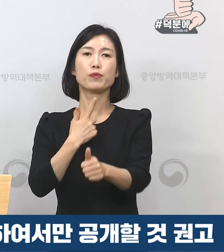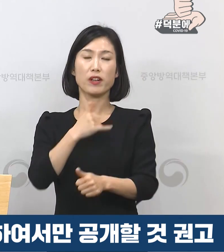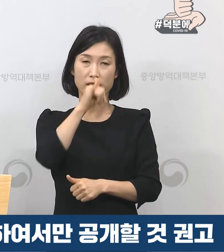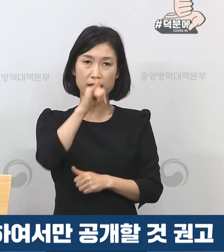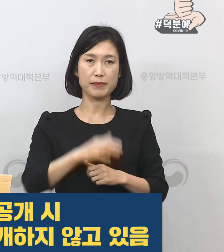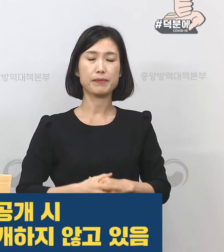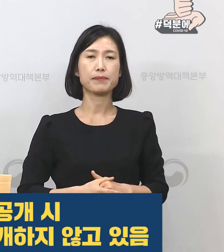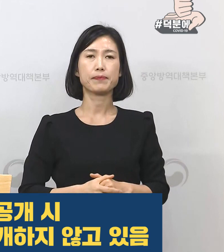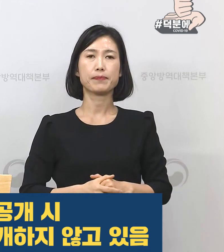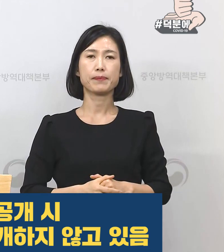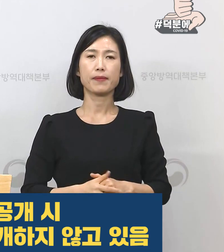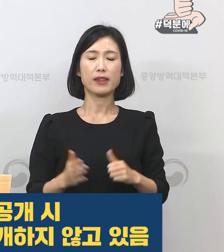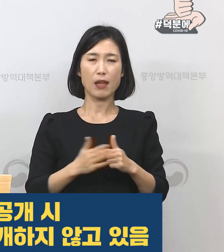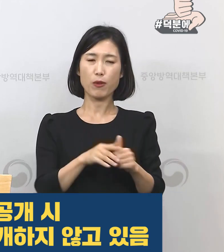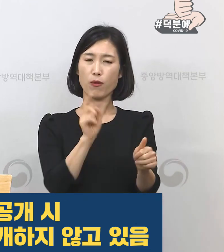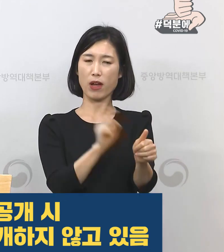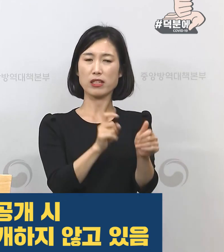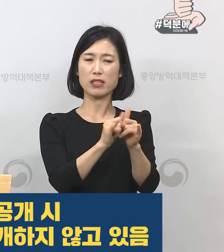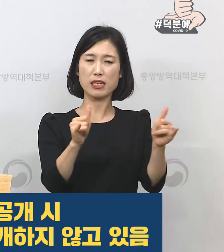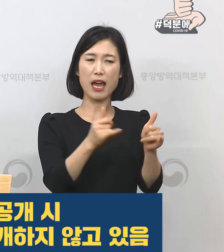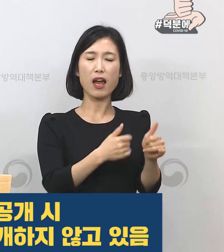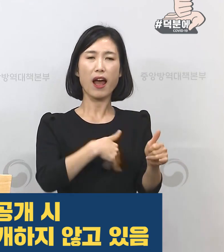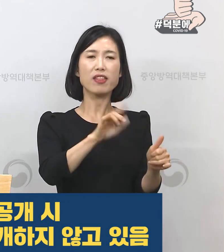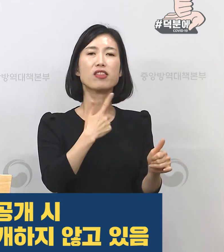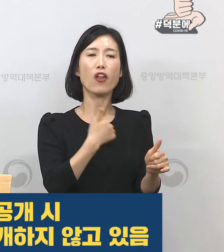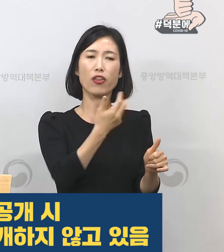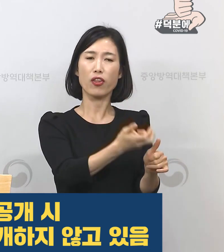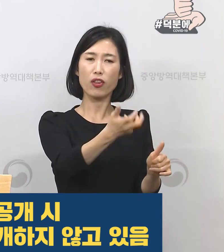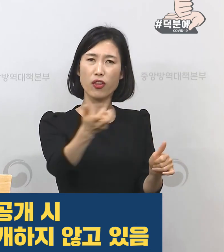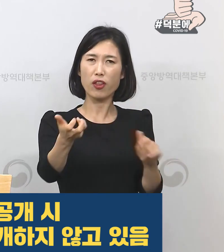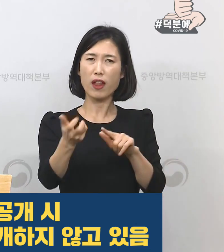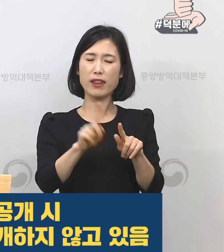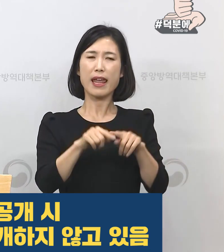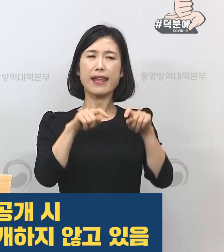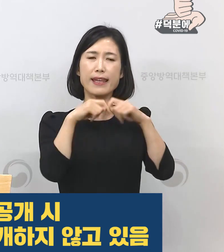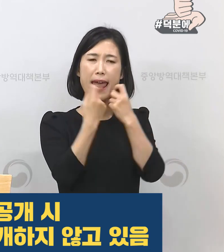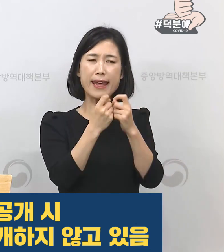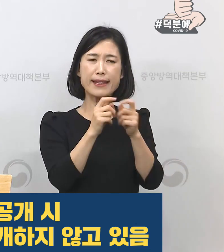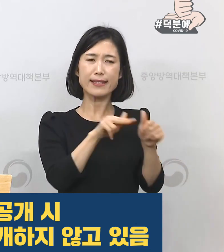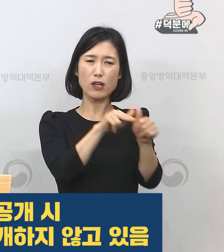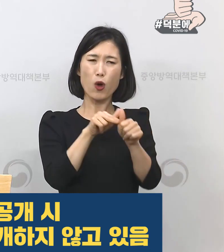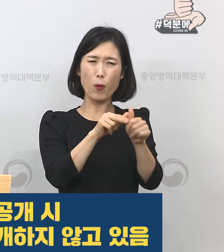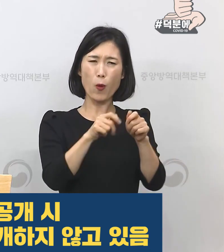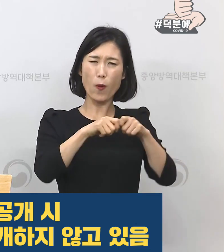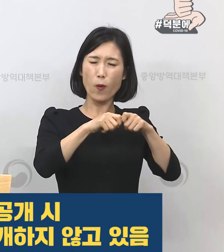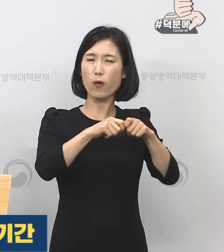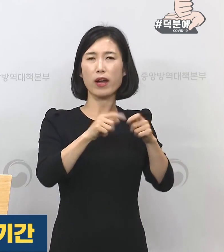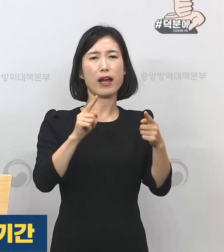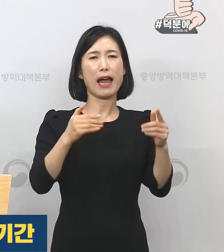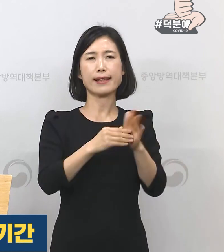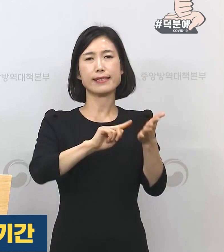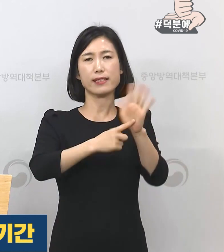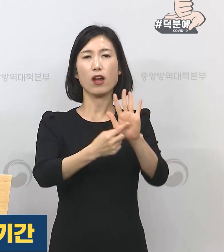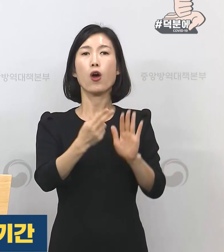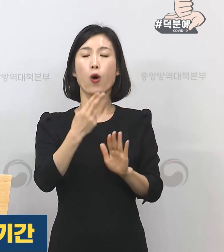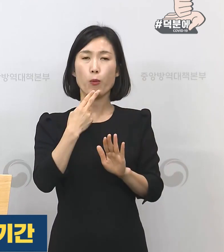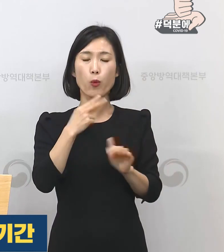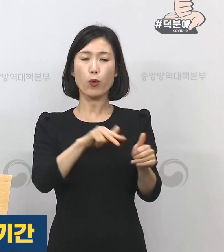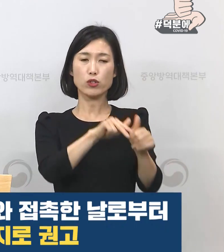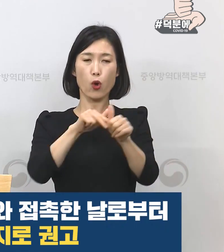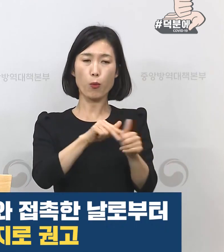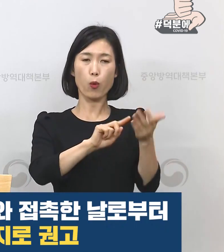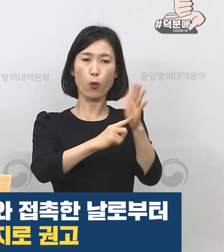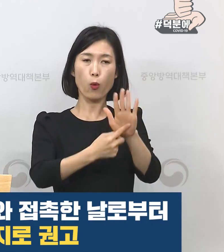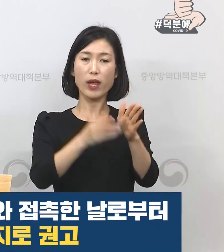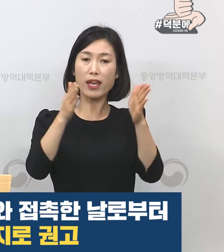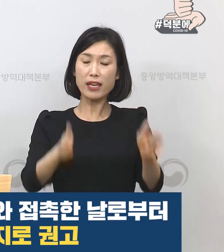있습니다. 따라서 확진자 동선 공개 시 개인을 특정하는 정보는 공개하지 않고 있고 정보의 공개